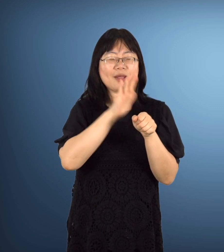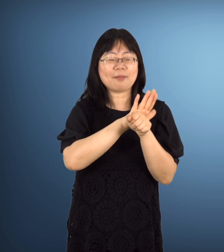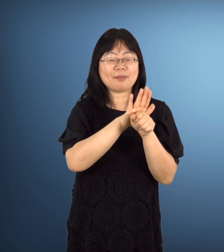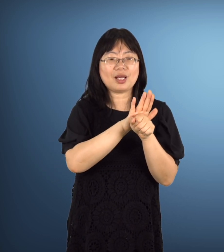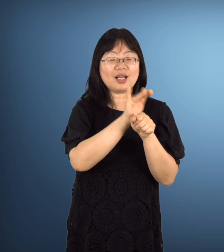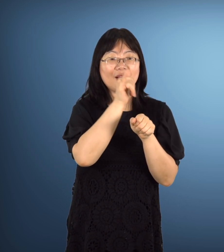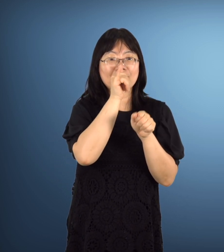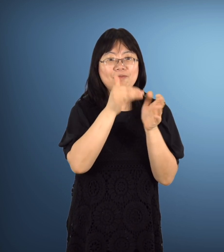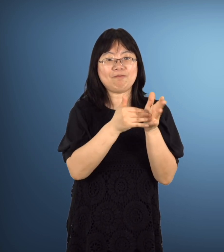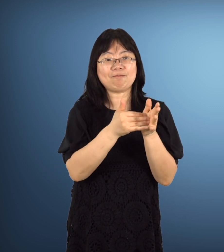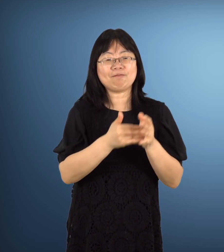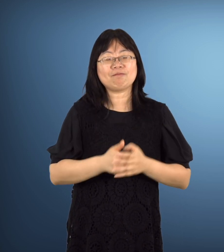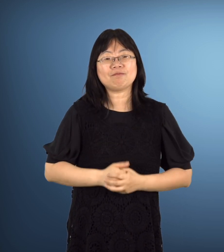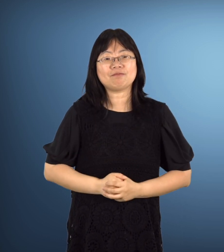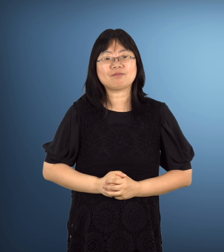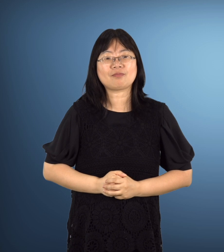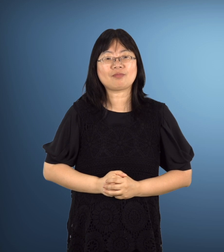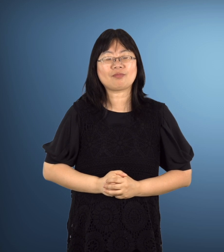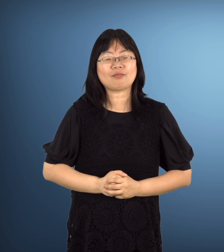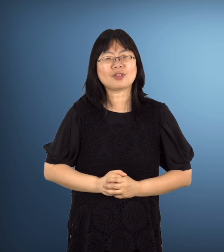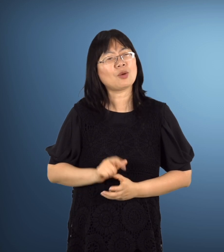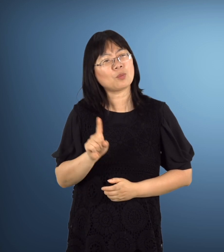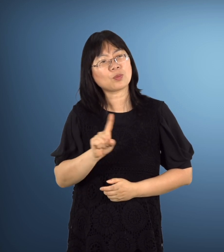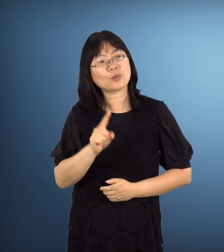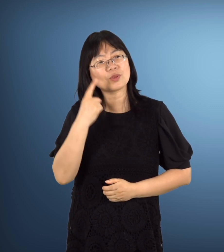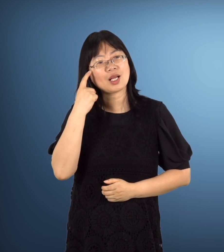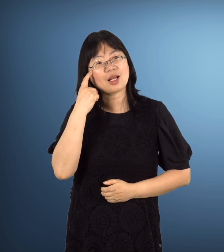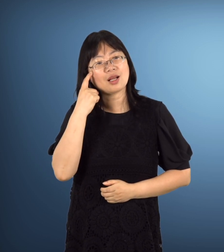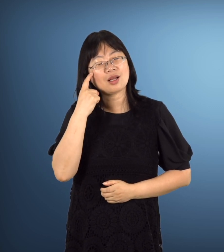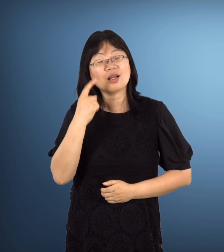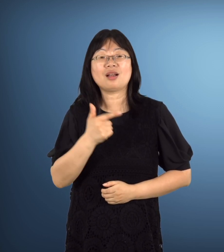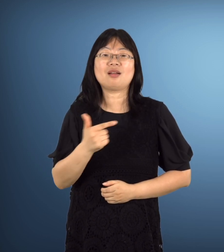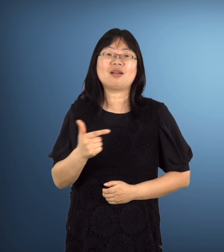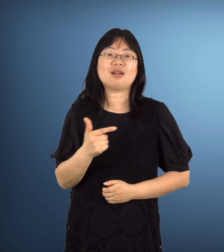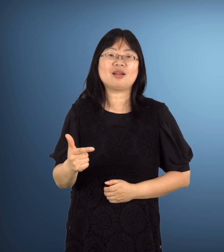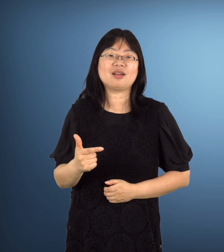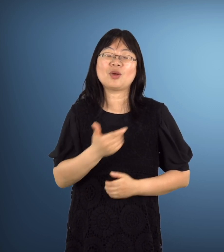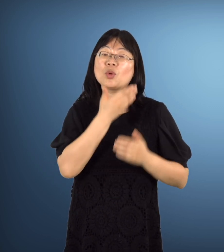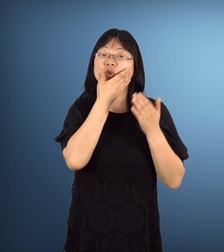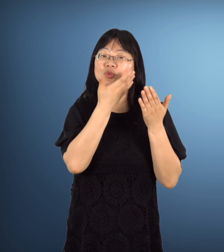발랐어요. 자, 이게 과연 뭘까? 이건 아주